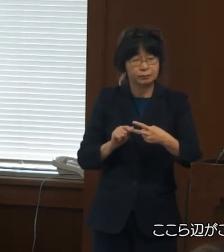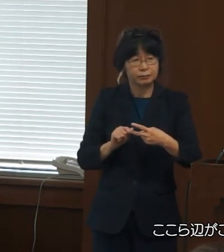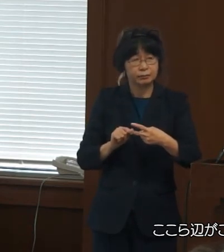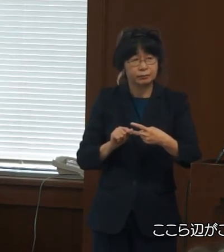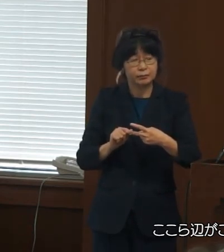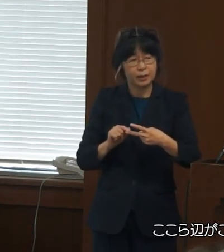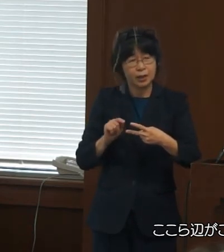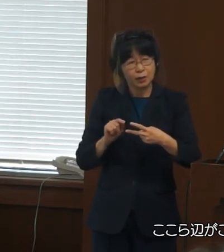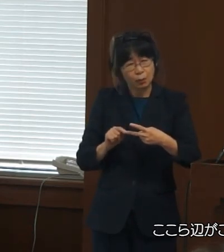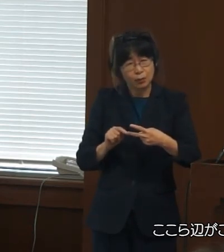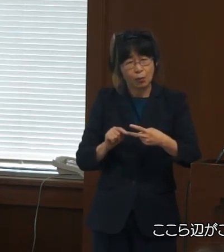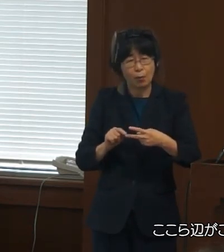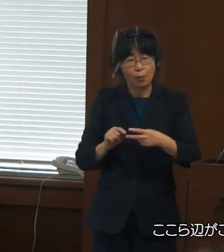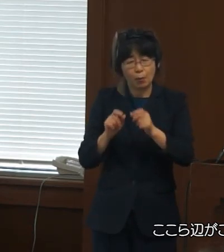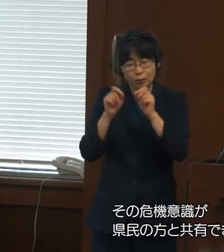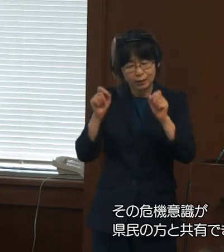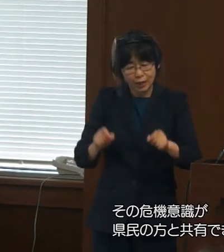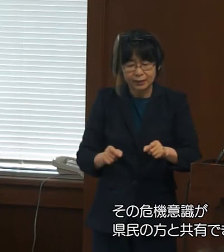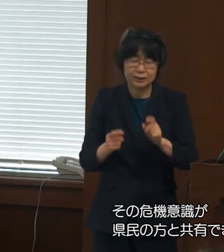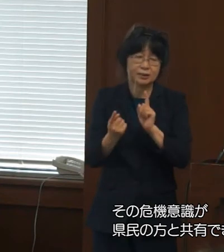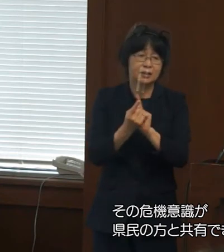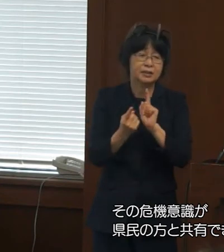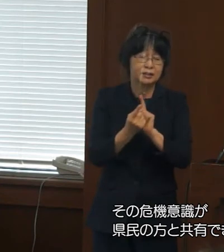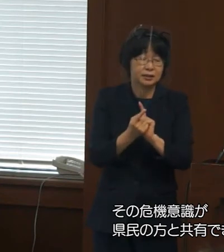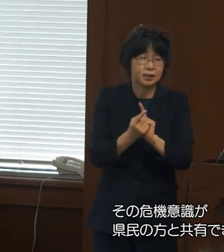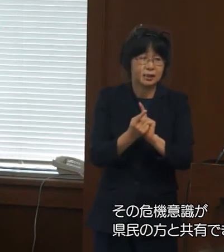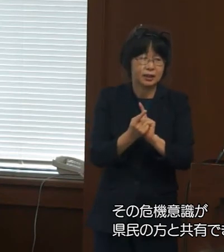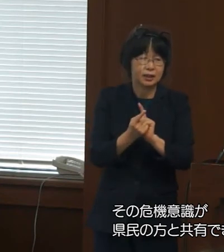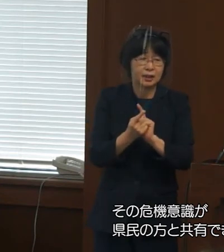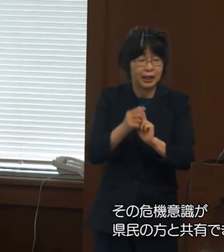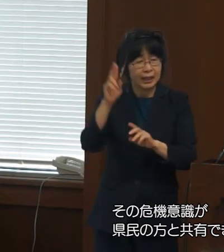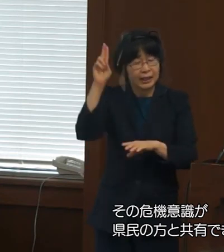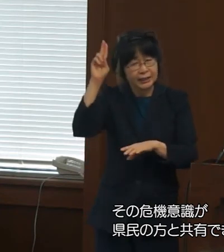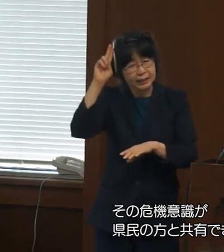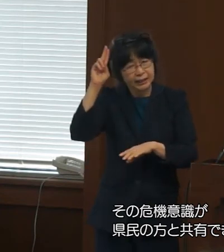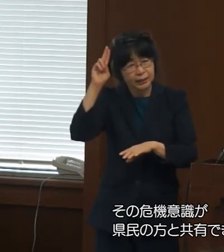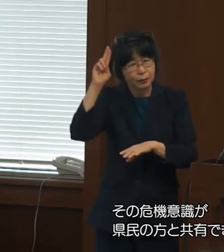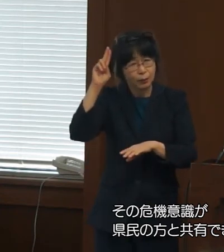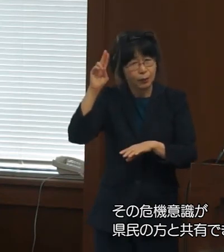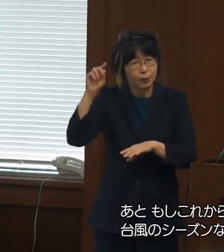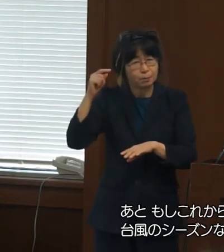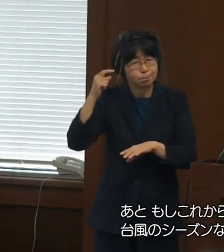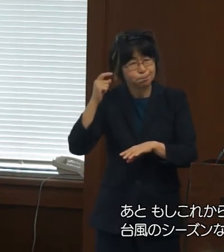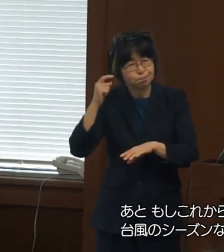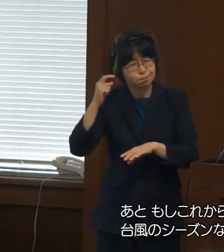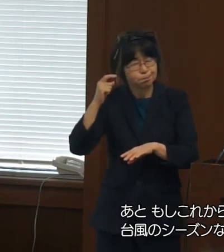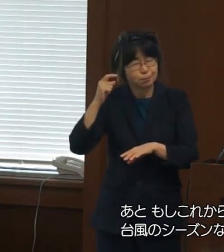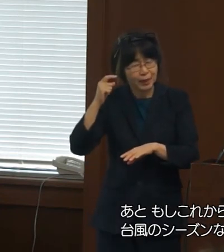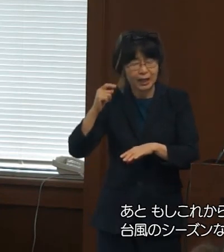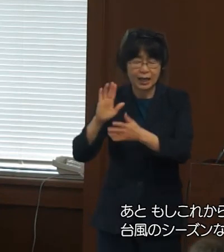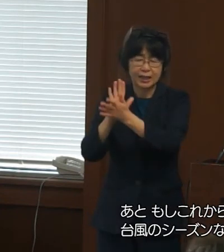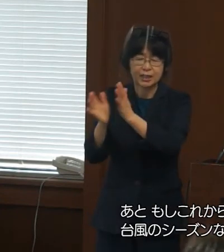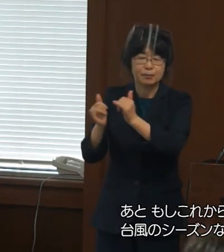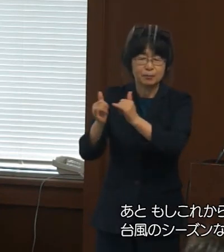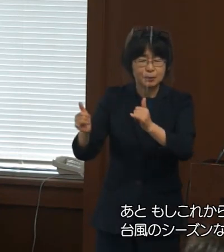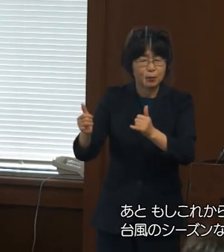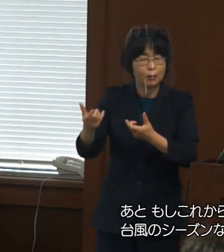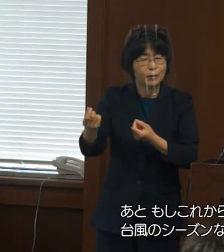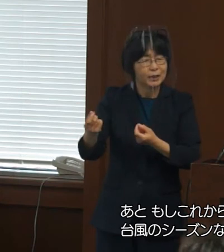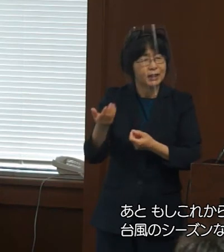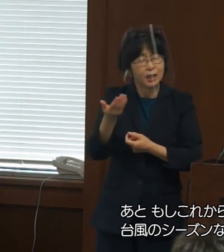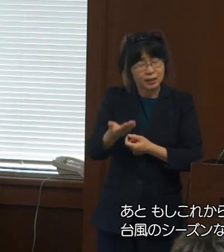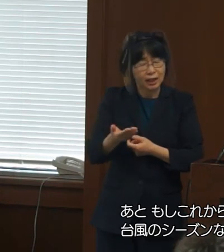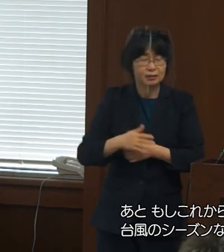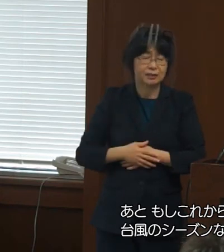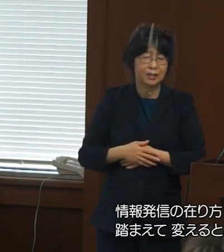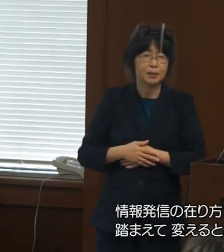この危機に対するその危機意識が県民の方と共有できたのかというところと、あと、もしこれから先台風のシーズン